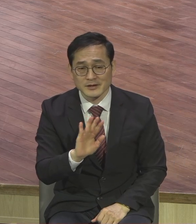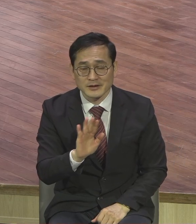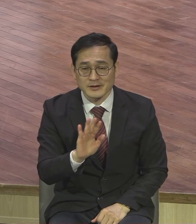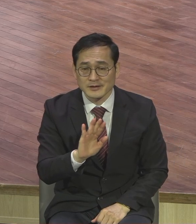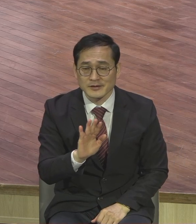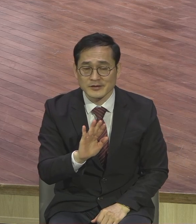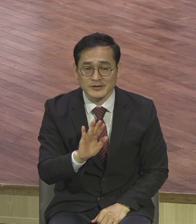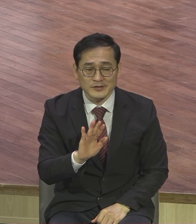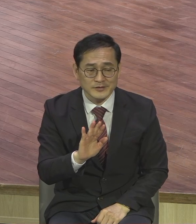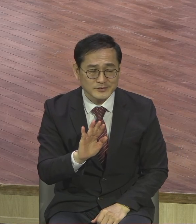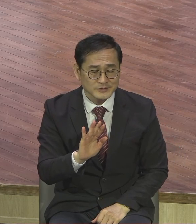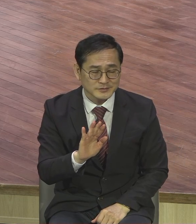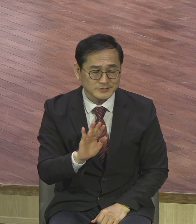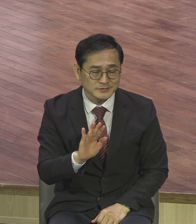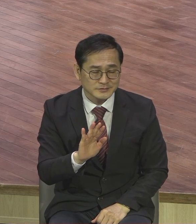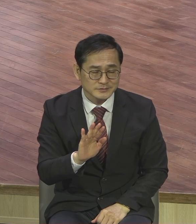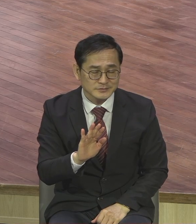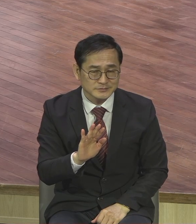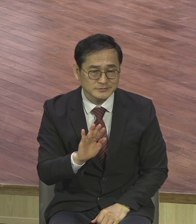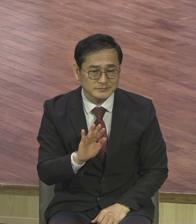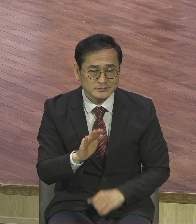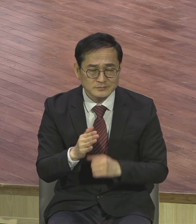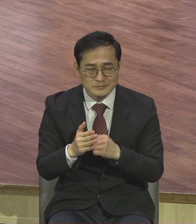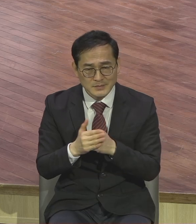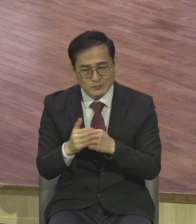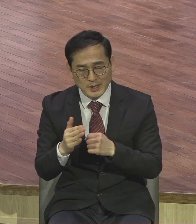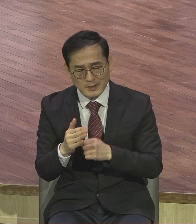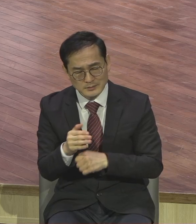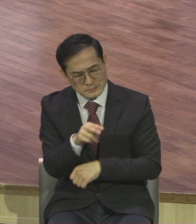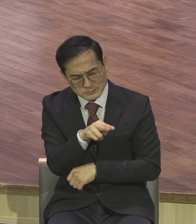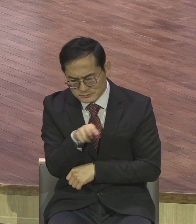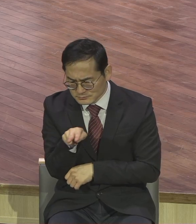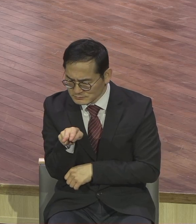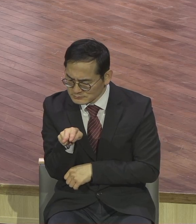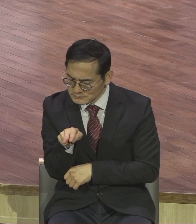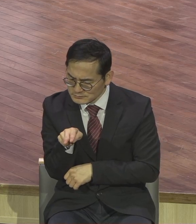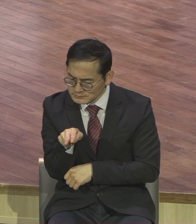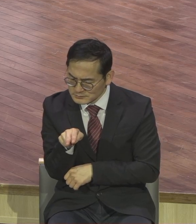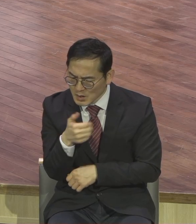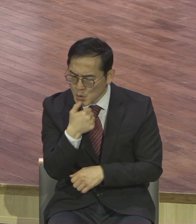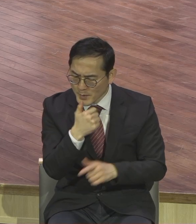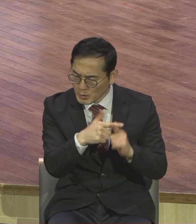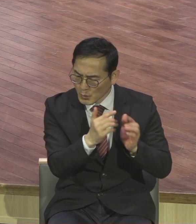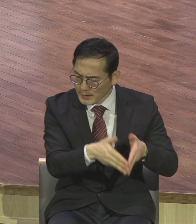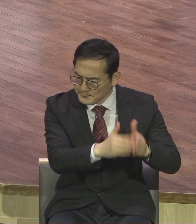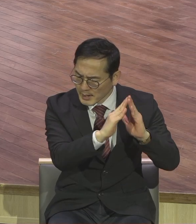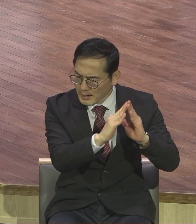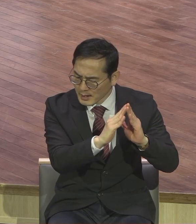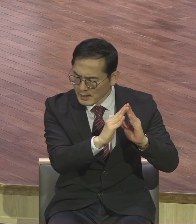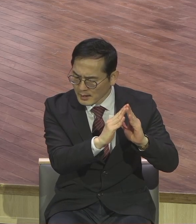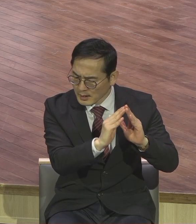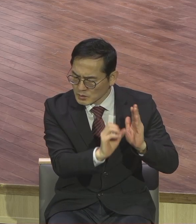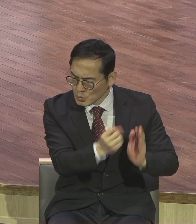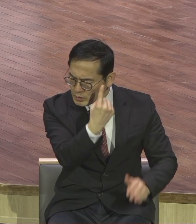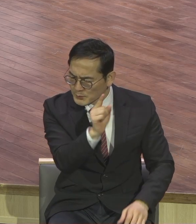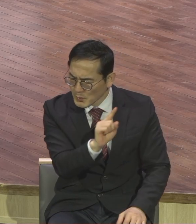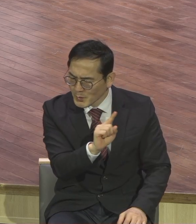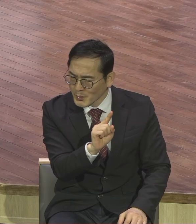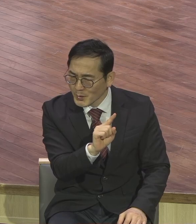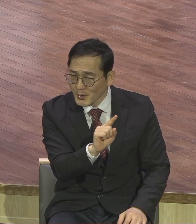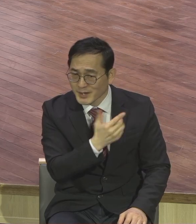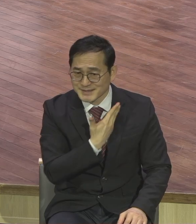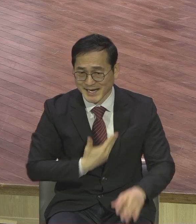교회가 아니었기 때문에 신학자들은 이 로마 교회가 세워진 것이 이 사도행전